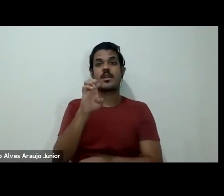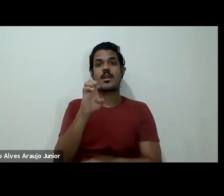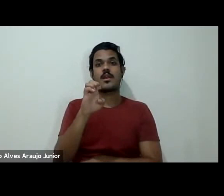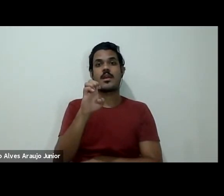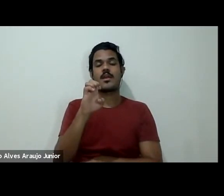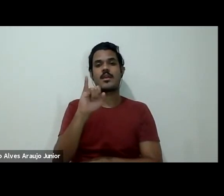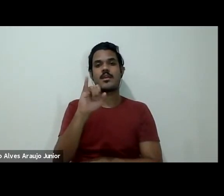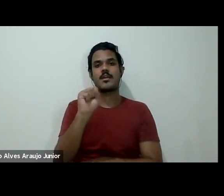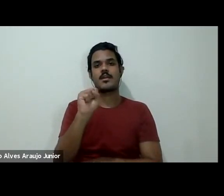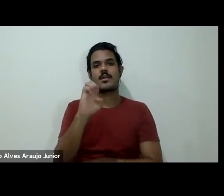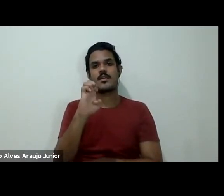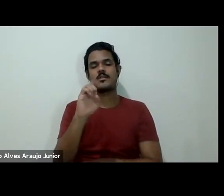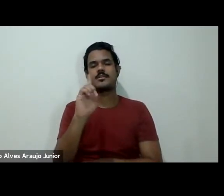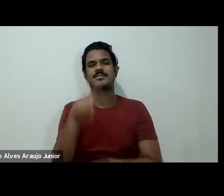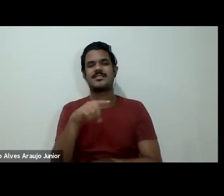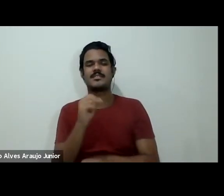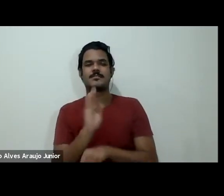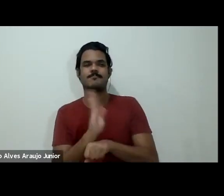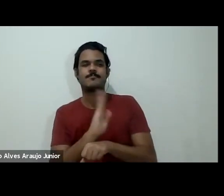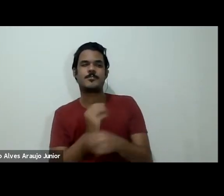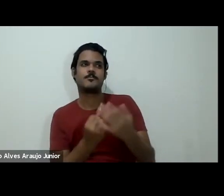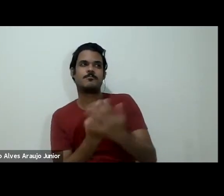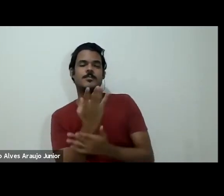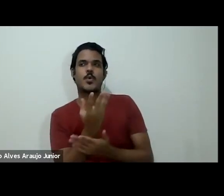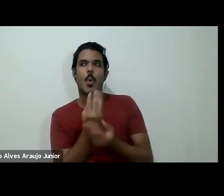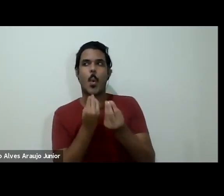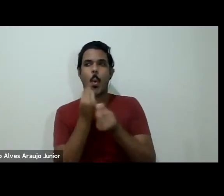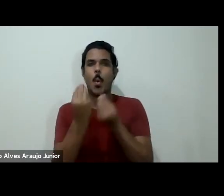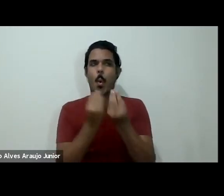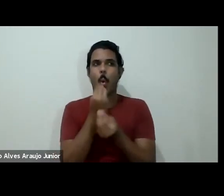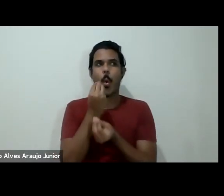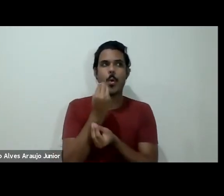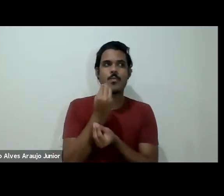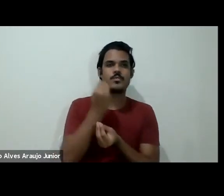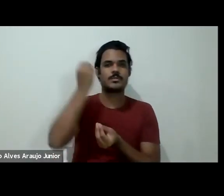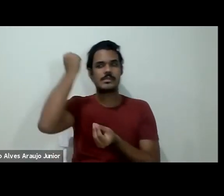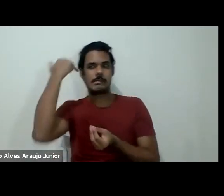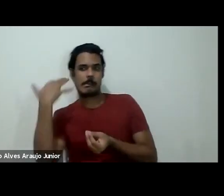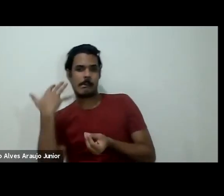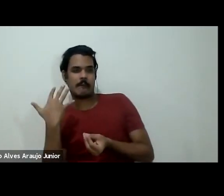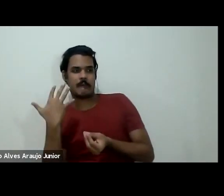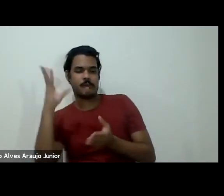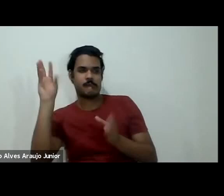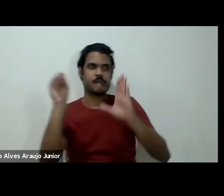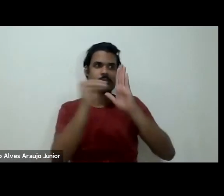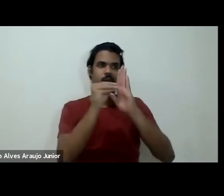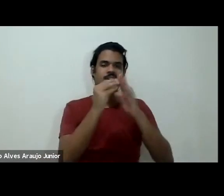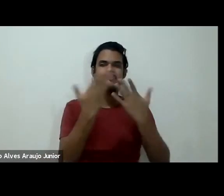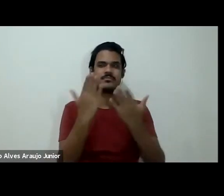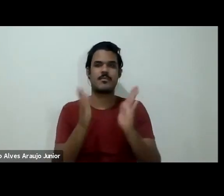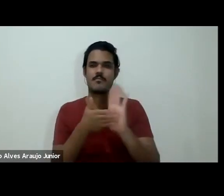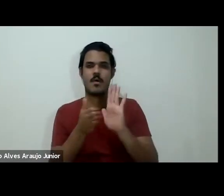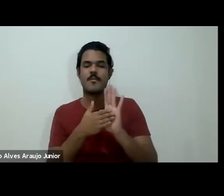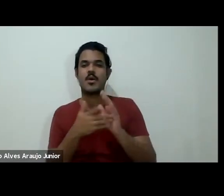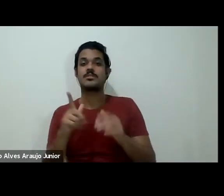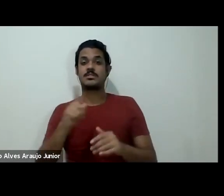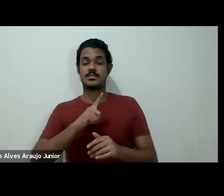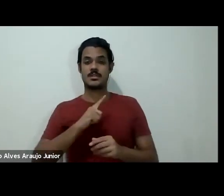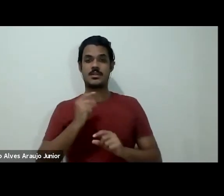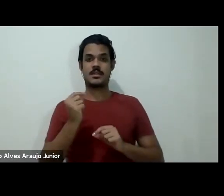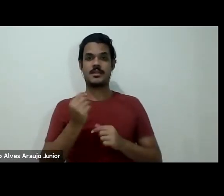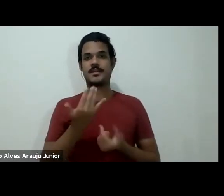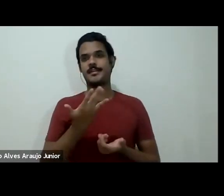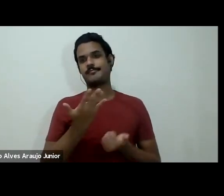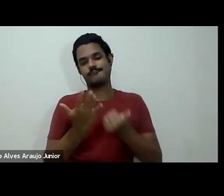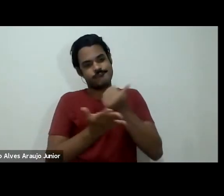foi vendo que não havia muitos respiros para entrar audiodescrição, quando surgiu essa proposta de ter essa introdução, que